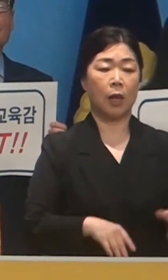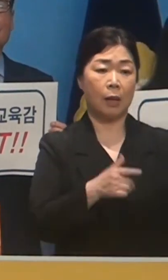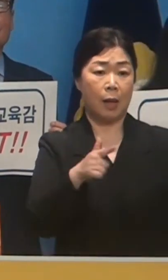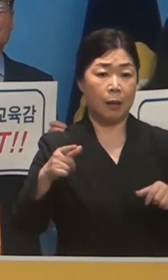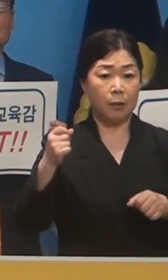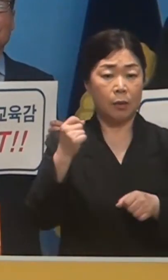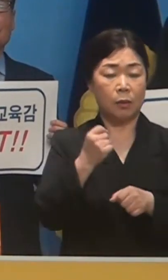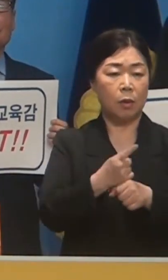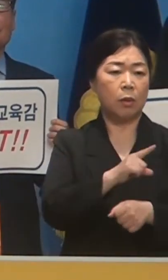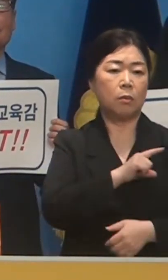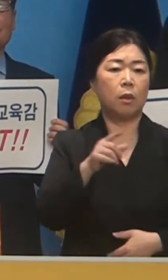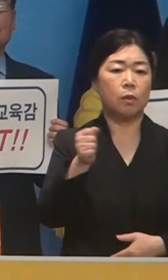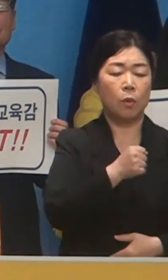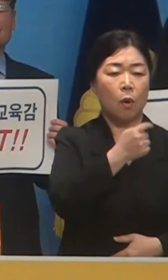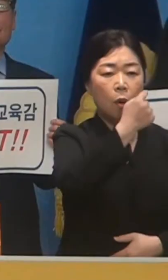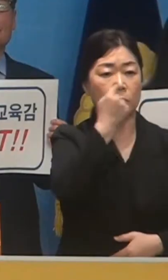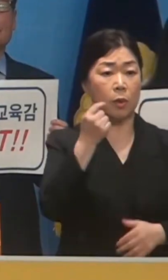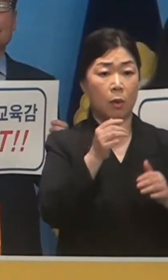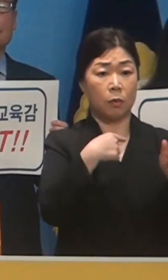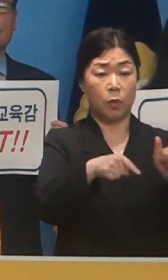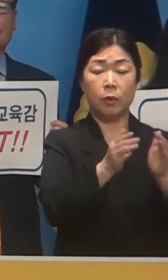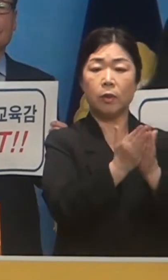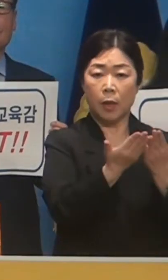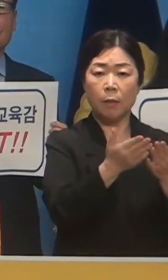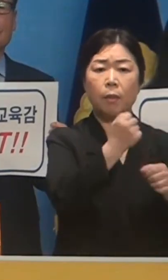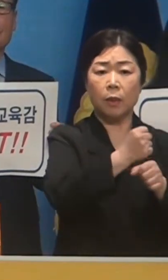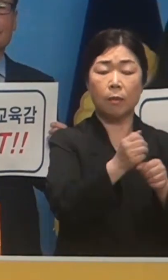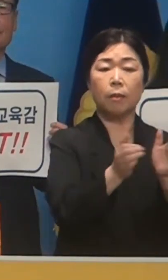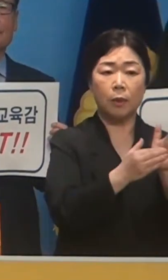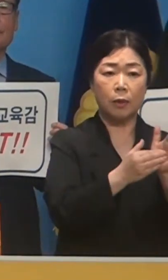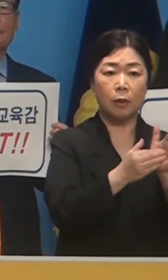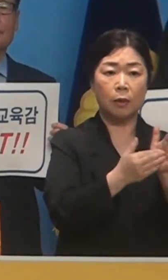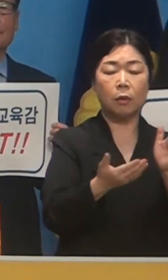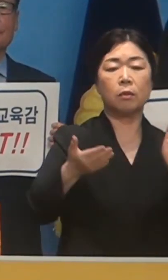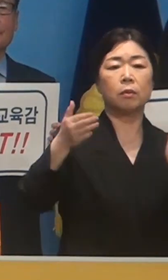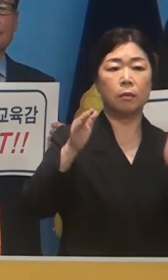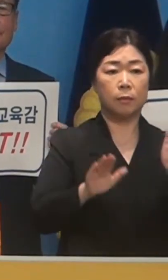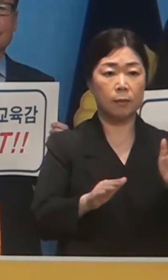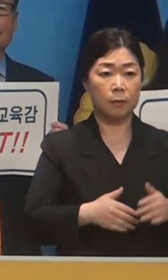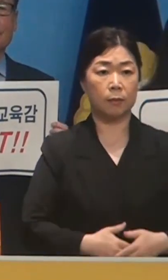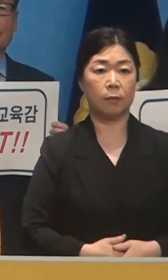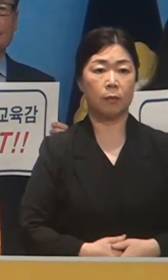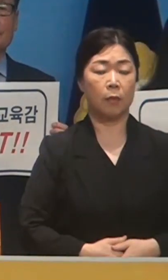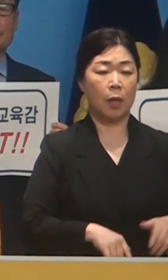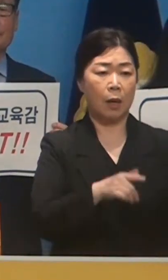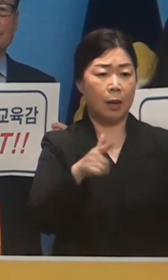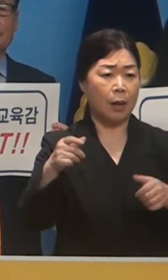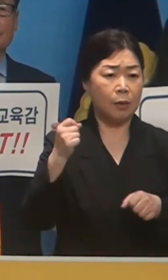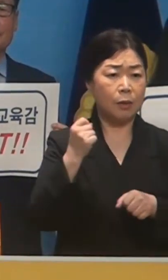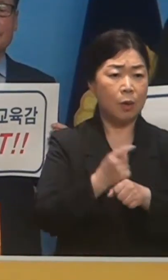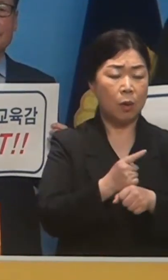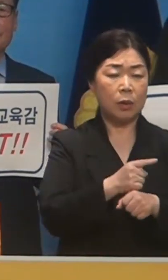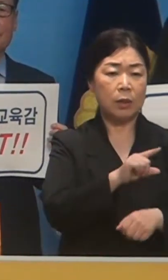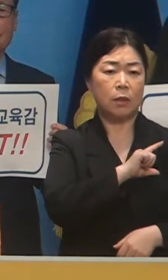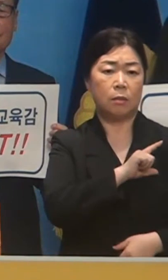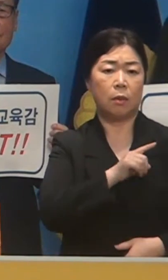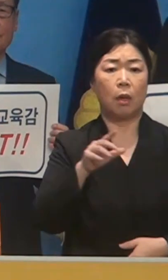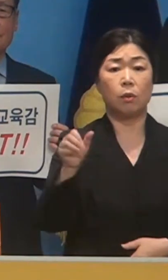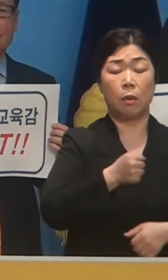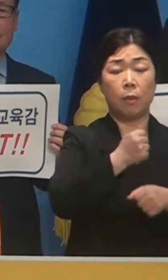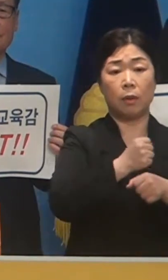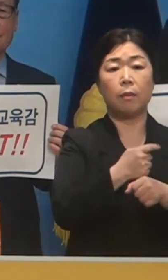다양성이라는 이름으로 검정 교과서가 만들어졌습니다. 그런데 다양성이라는